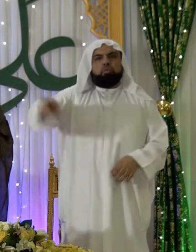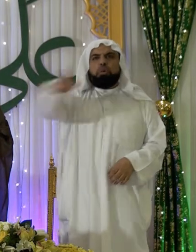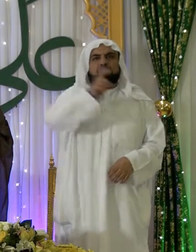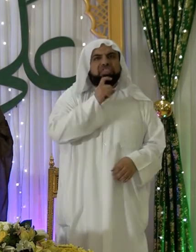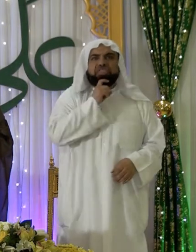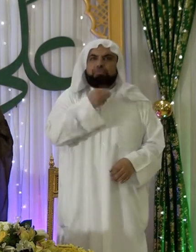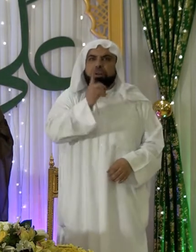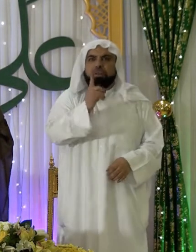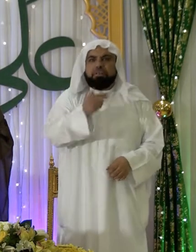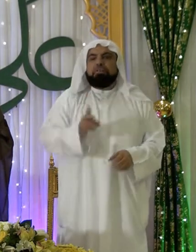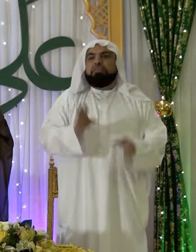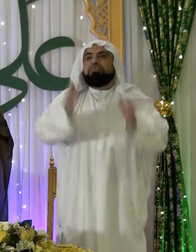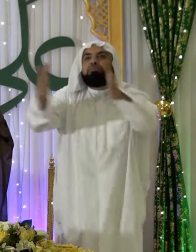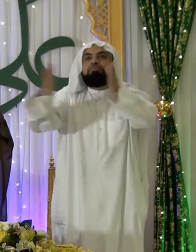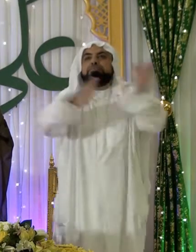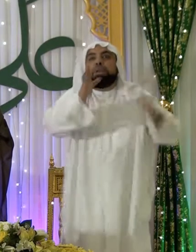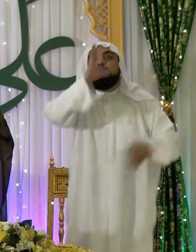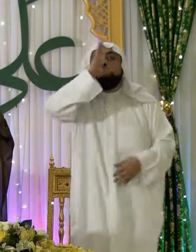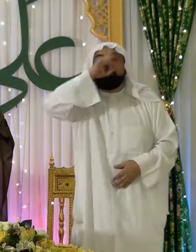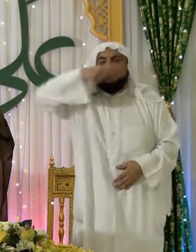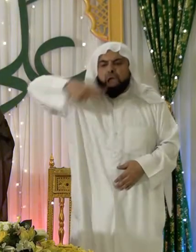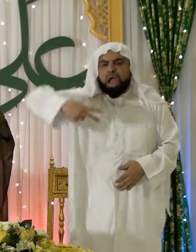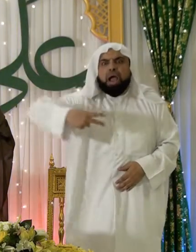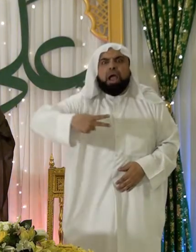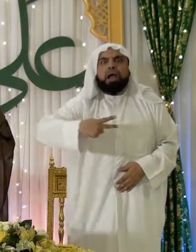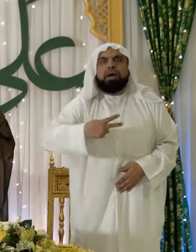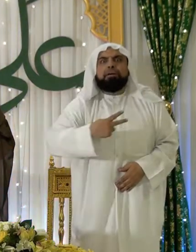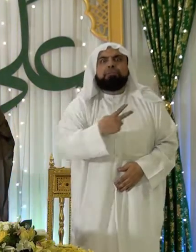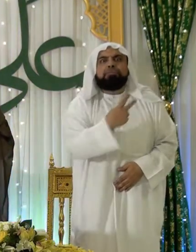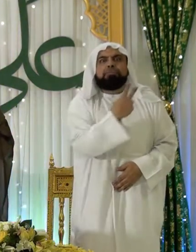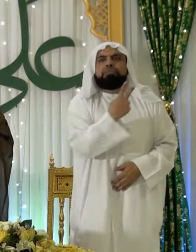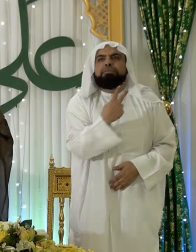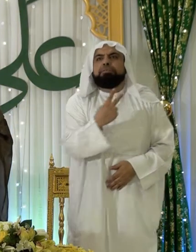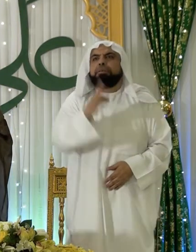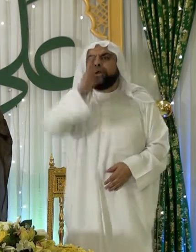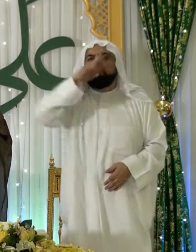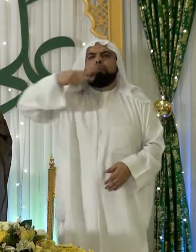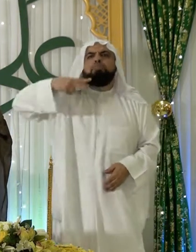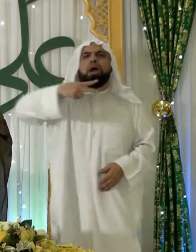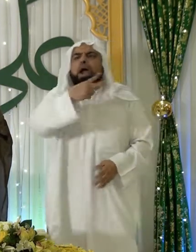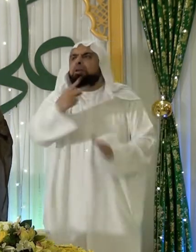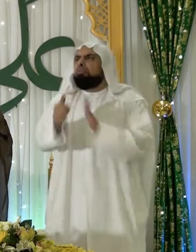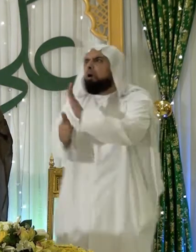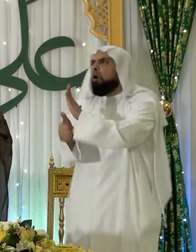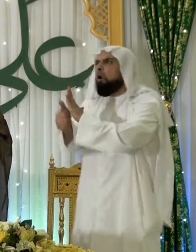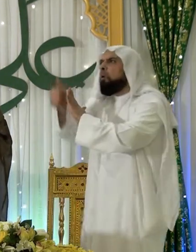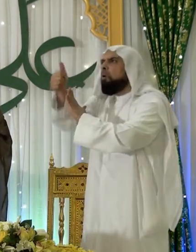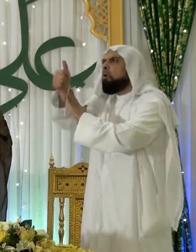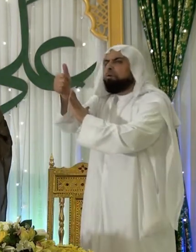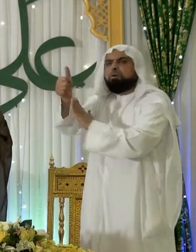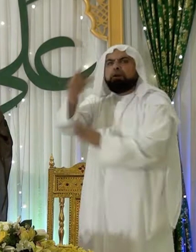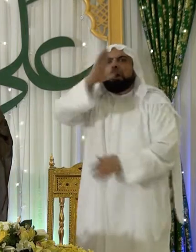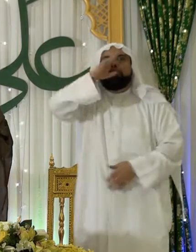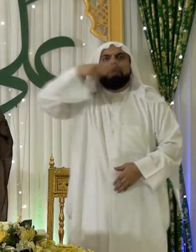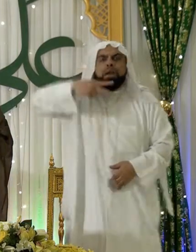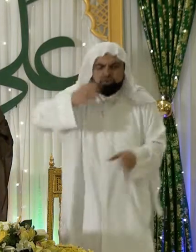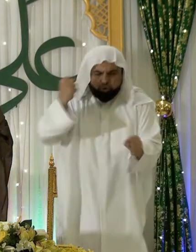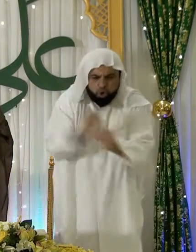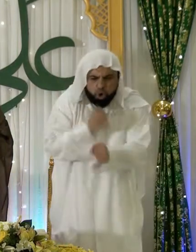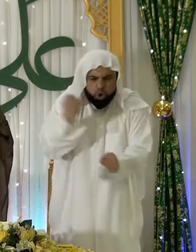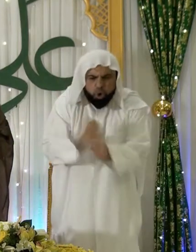هذه عملية إعداد إلى علي عليه السلام، عملية